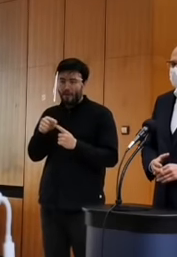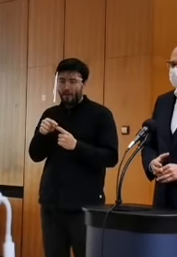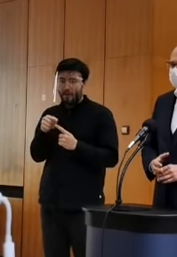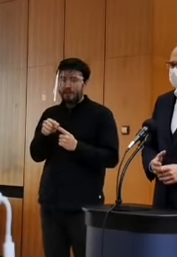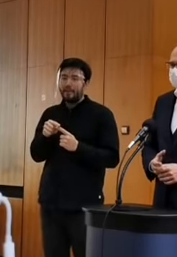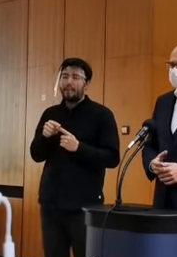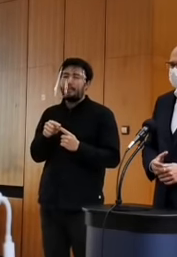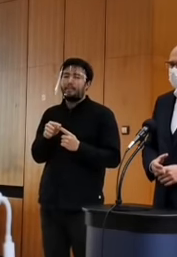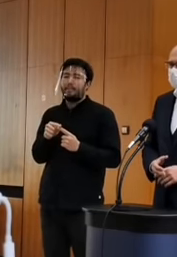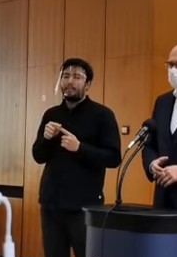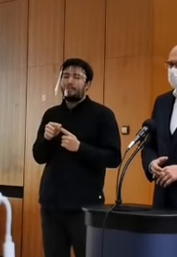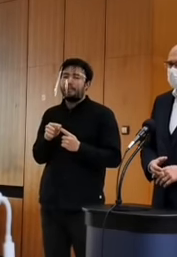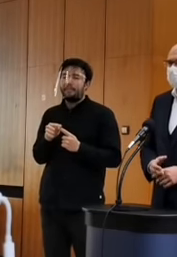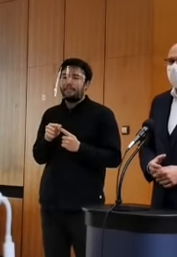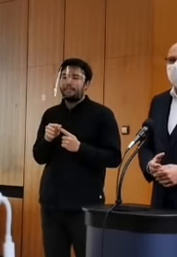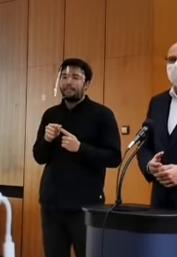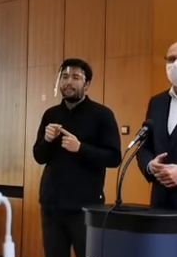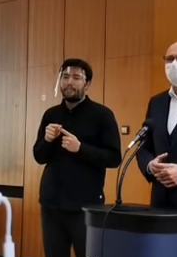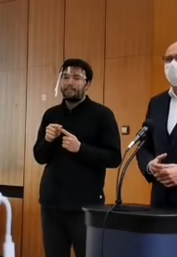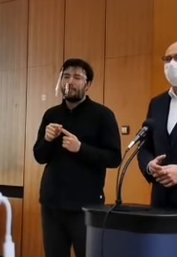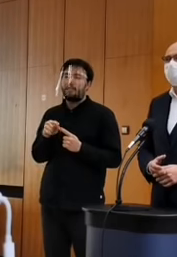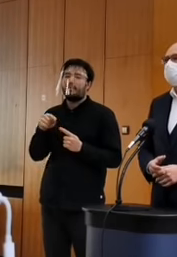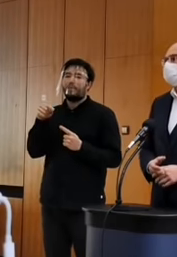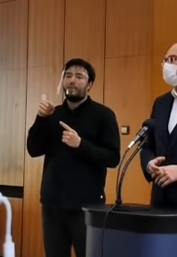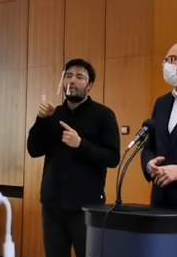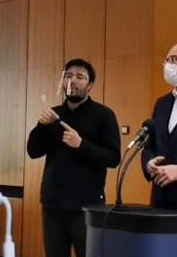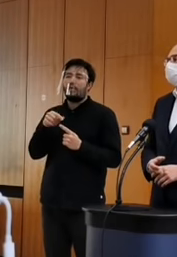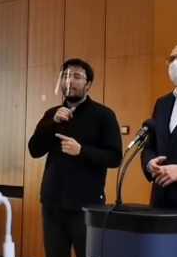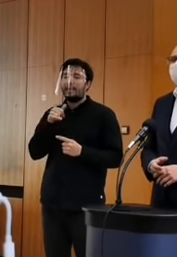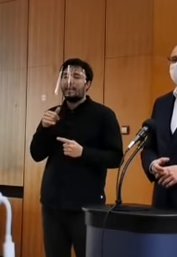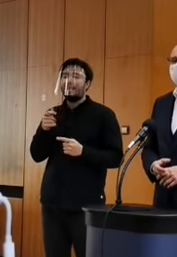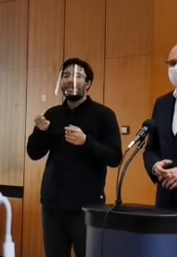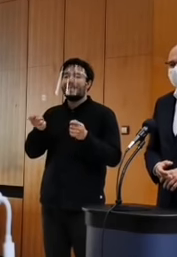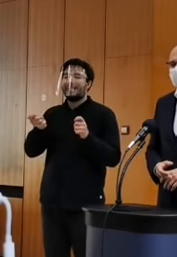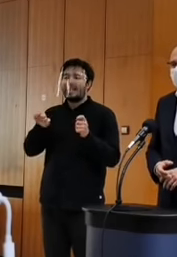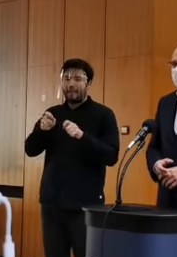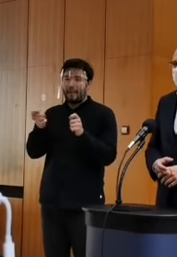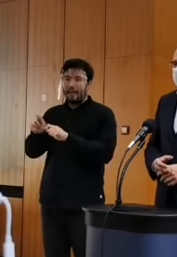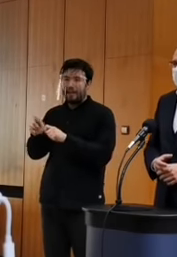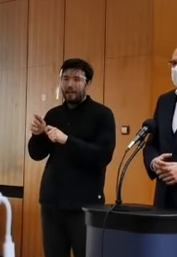to je odškodňovanie zavretých prevádzok.